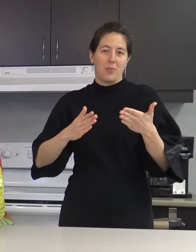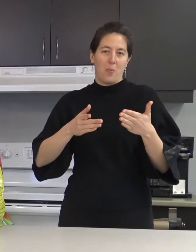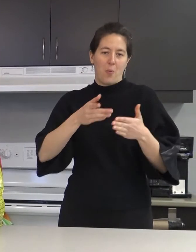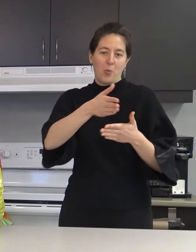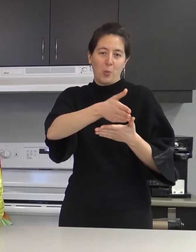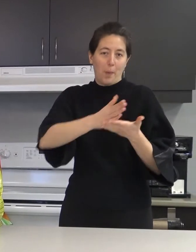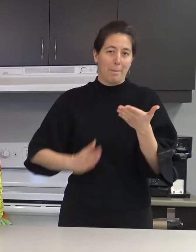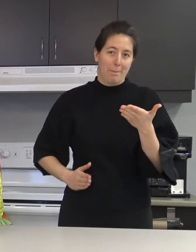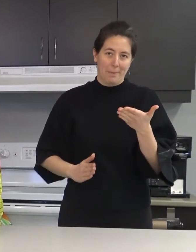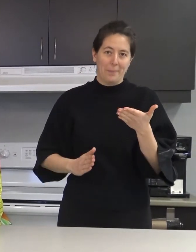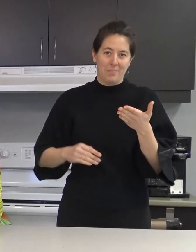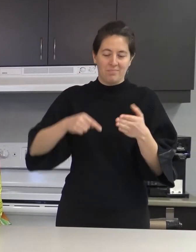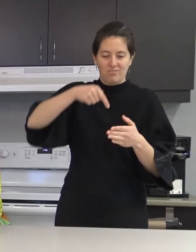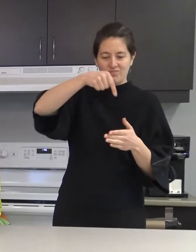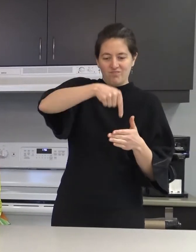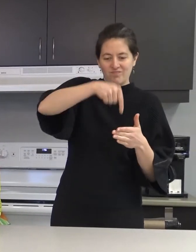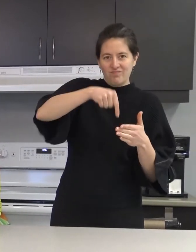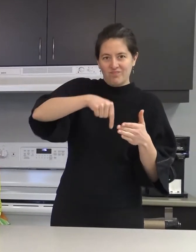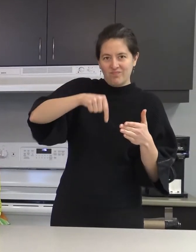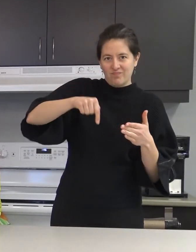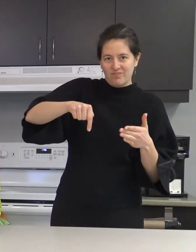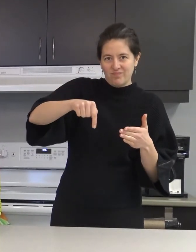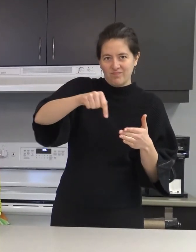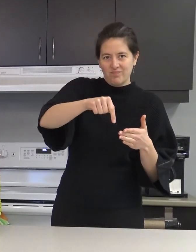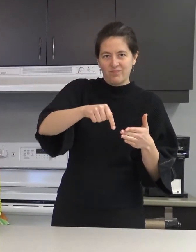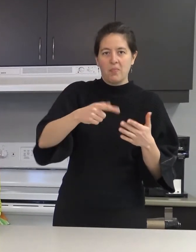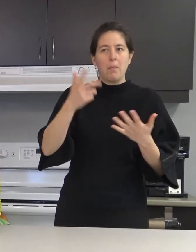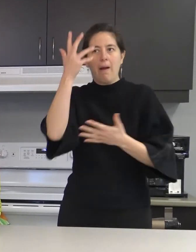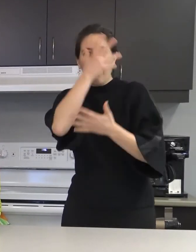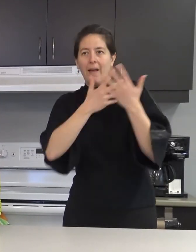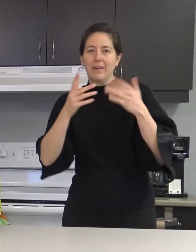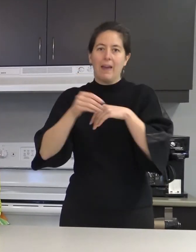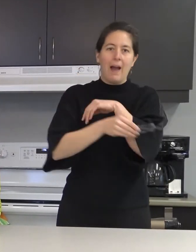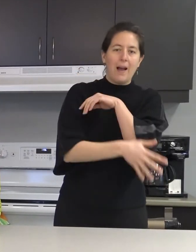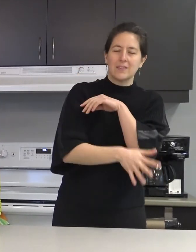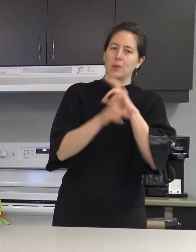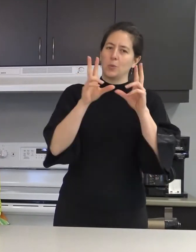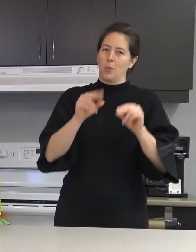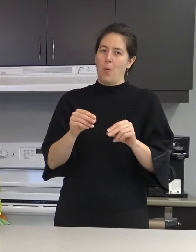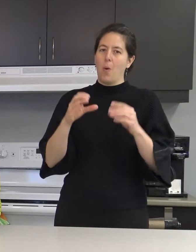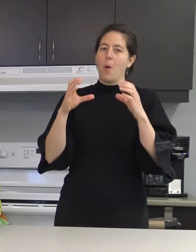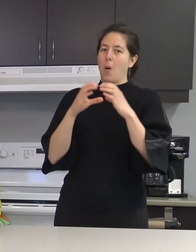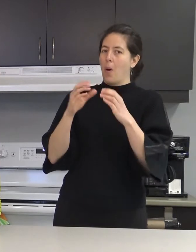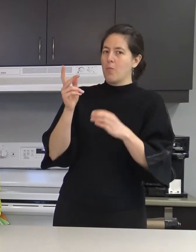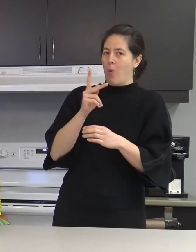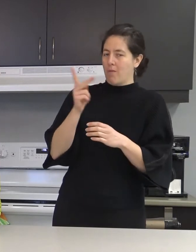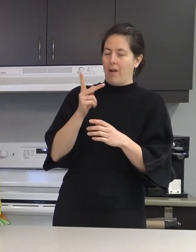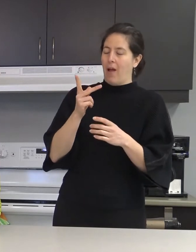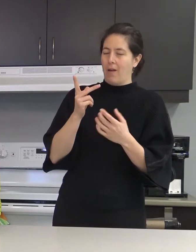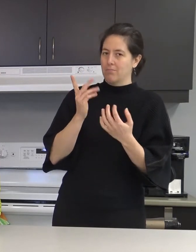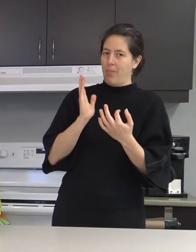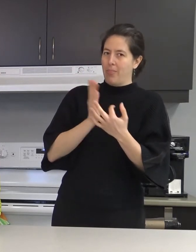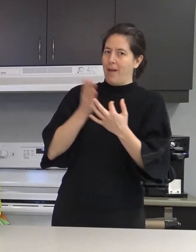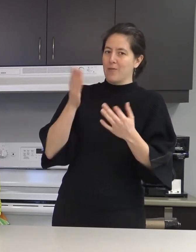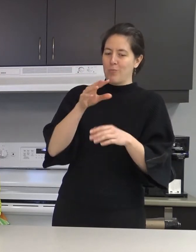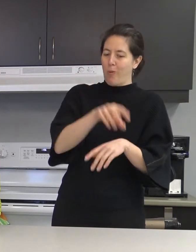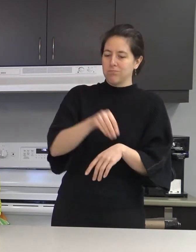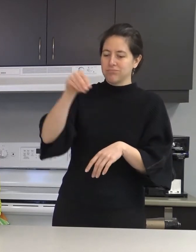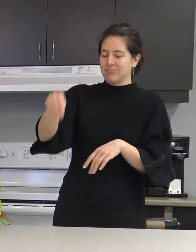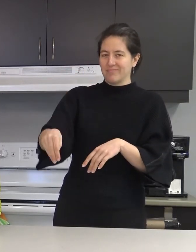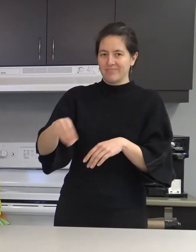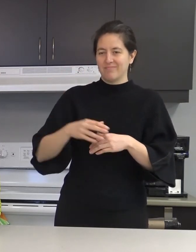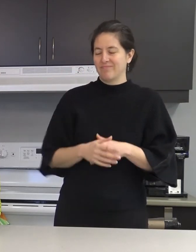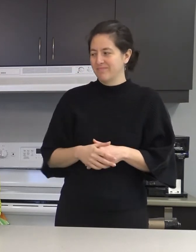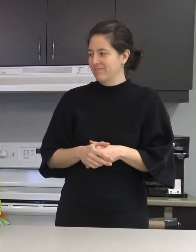découper. Sans trop s'inquiéter pour les racines, là, les poivrons, ça survit très bien à se faire repiquer. Donc ensuite, je